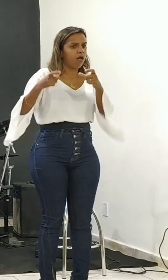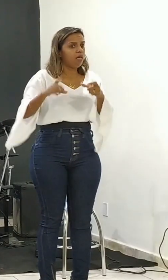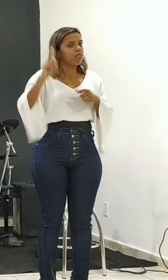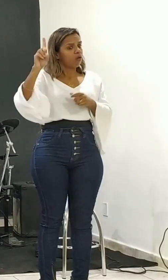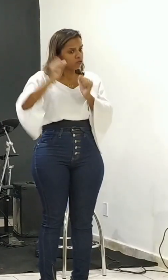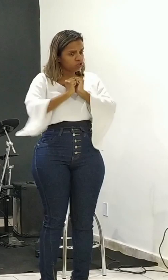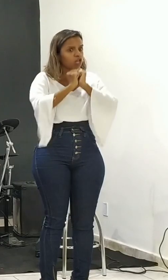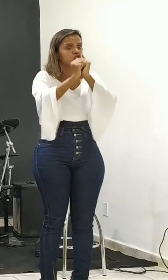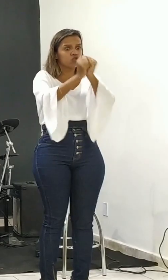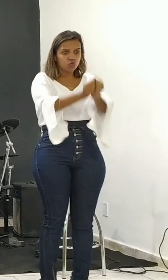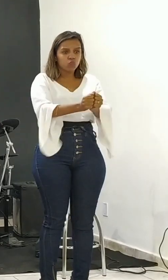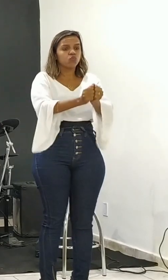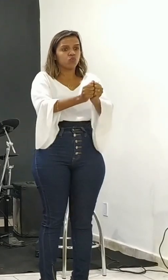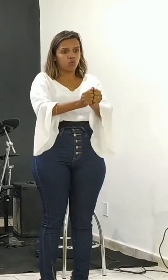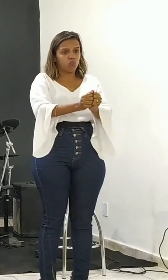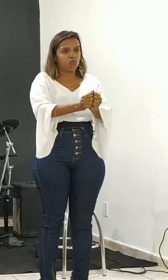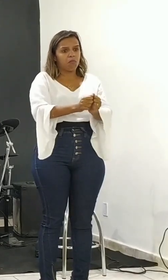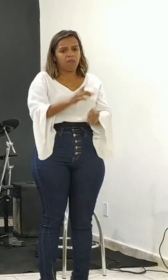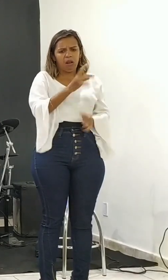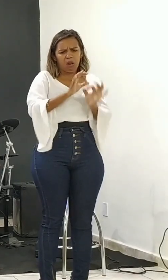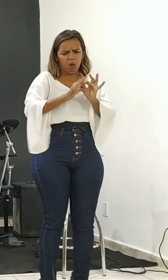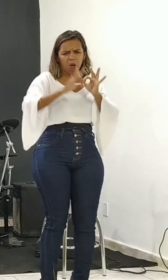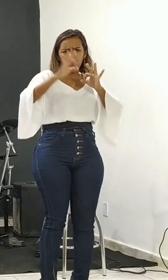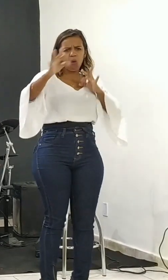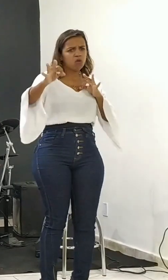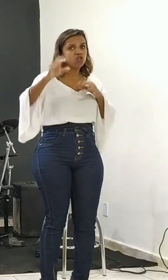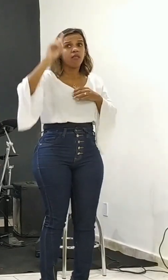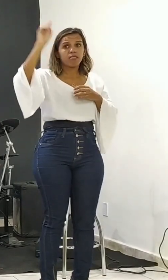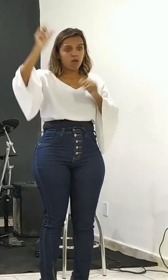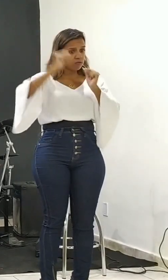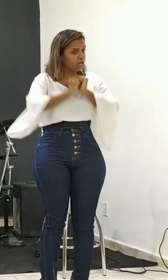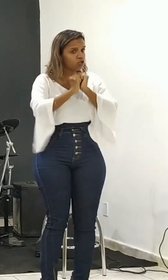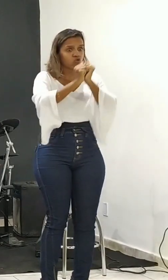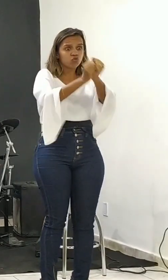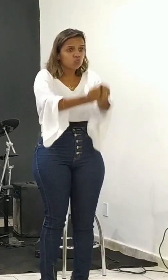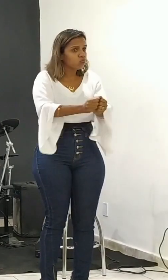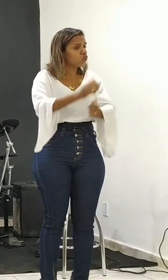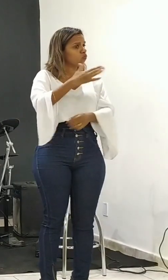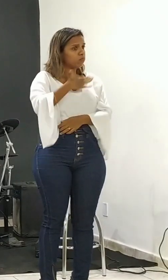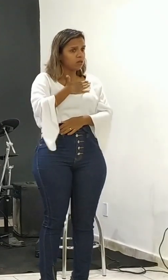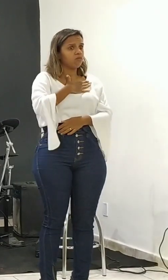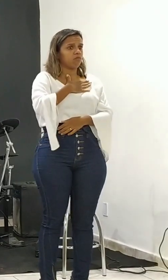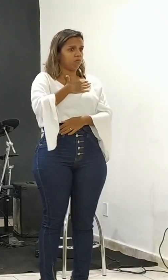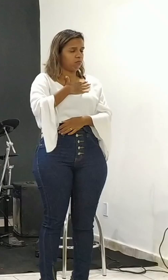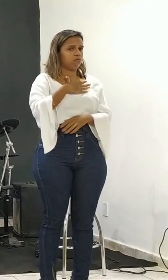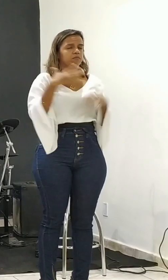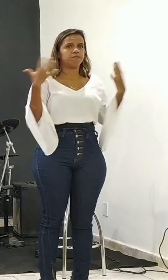Amém, irmão? Vou lá para Santa Catarina, Deus vai comigo.